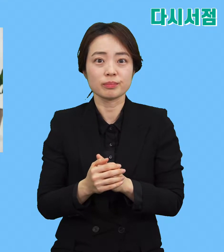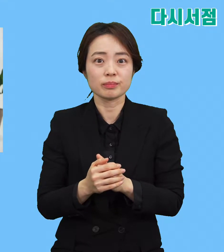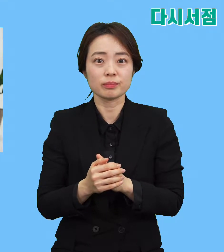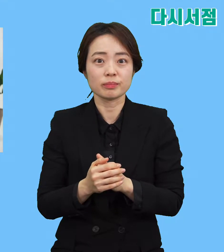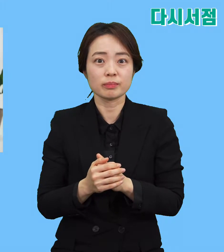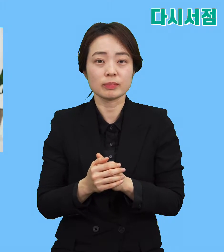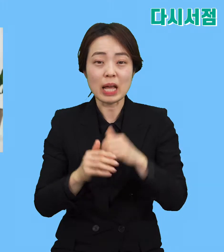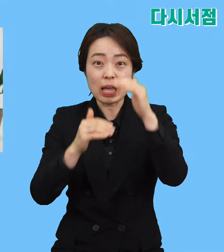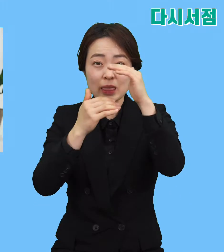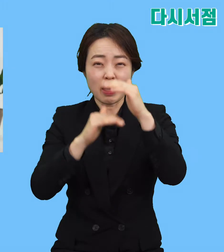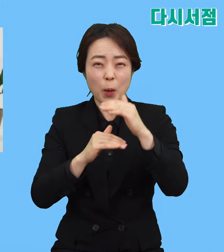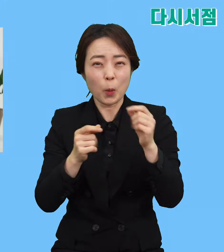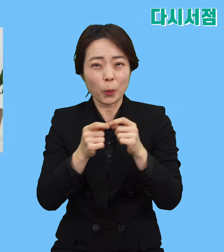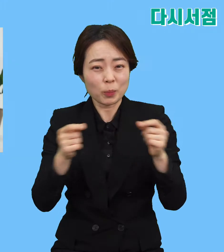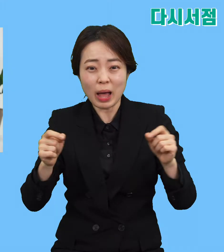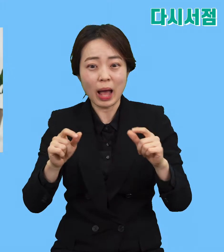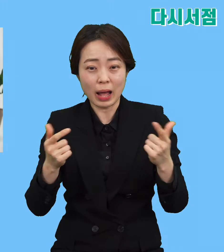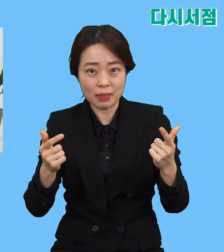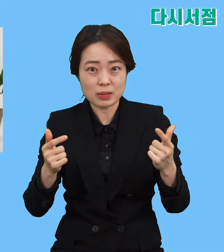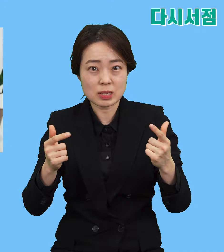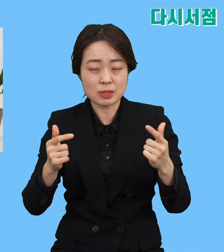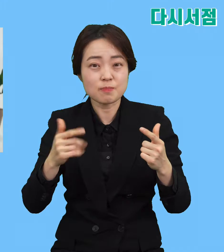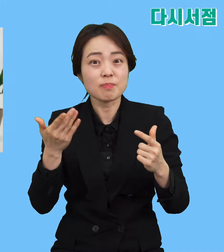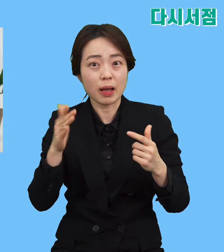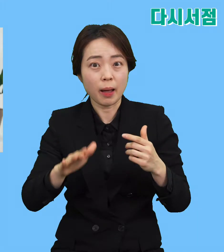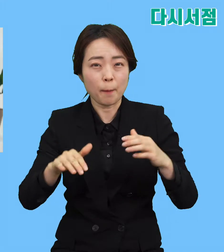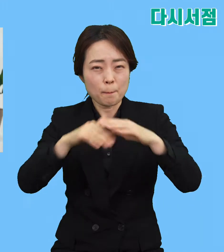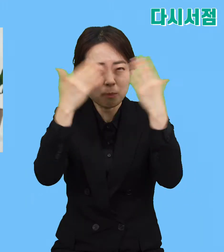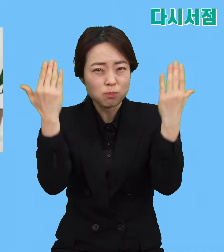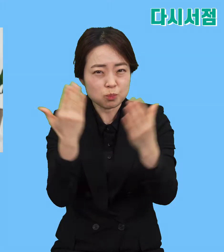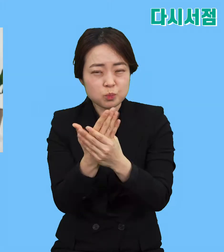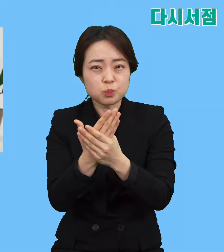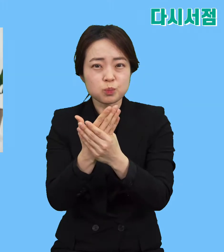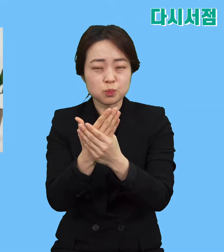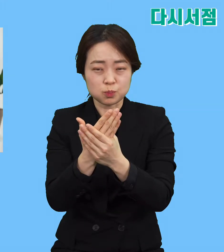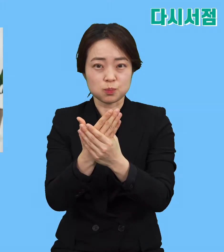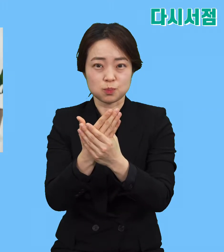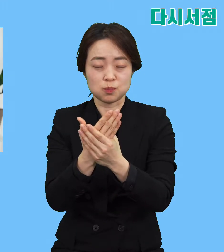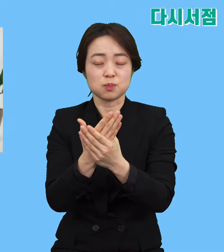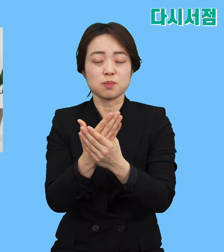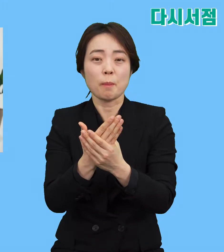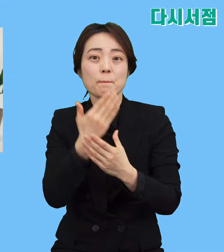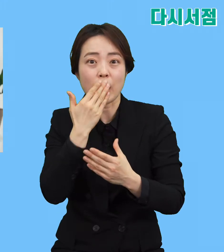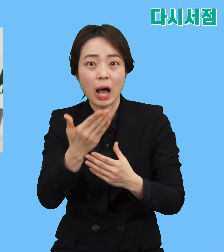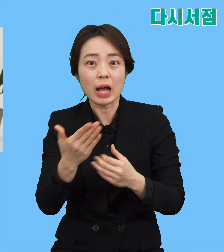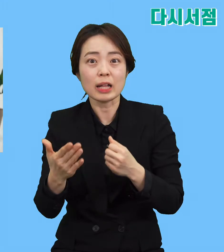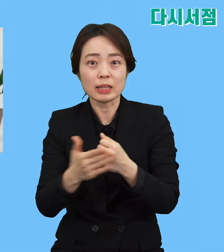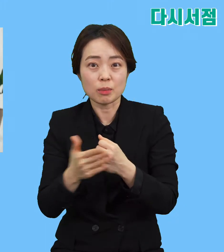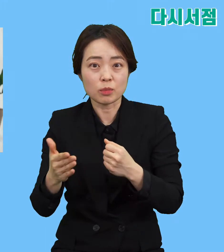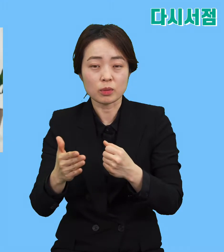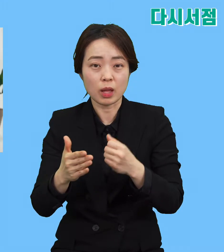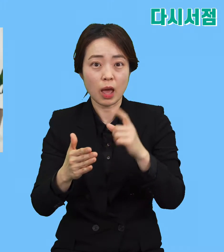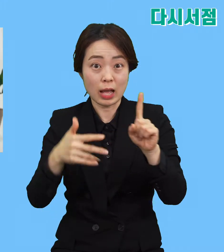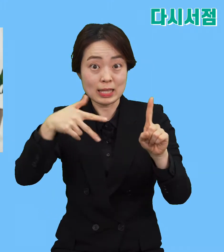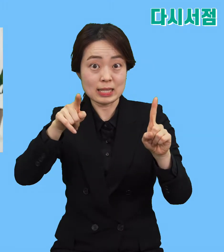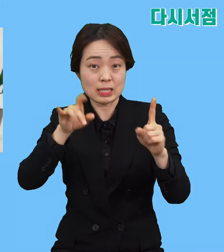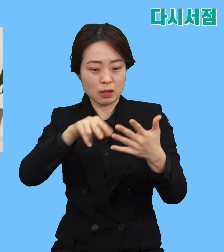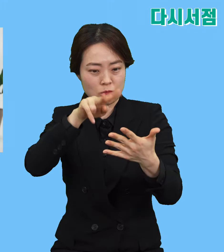짧은 어떤 문학이지만 완결되었기 때문에 온전한 독서 경험을 할 수 있는데,